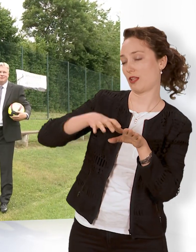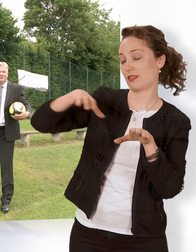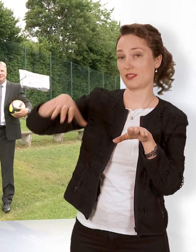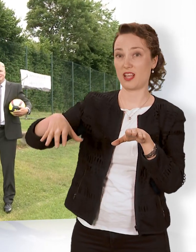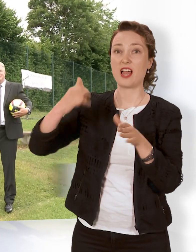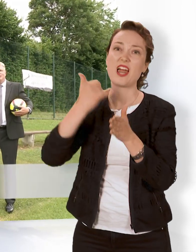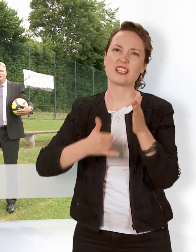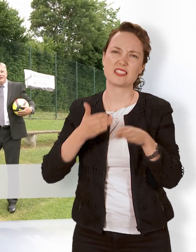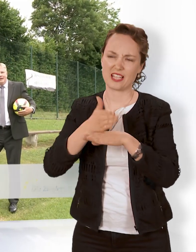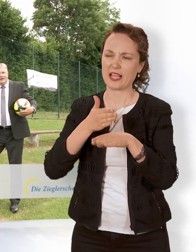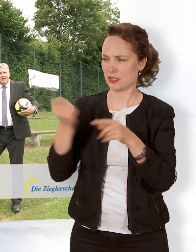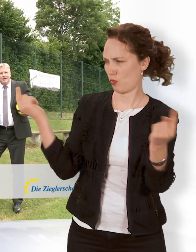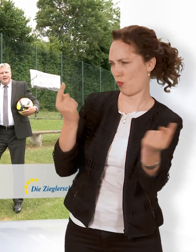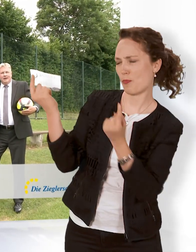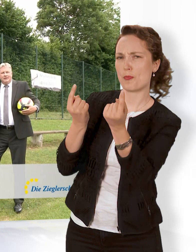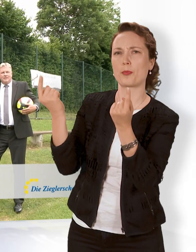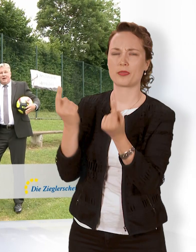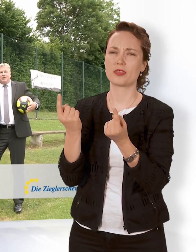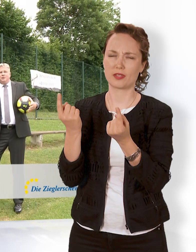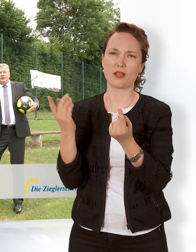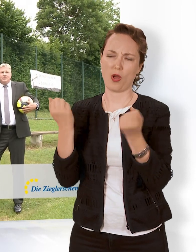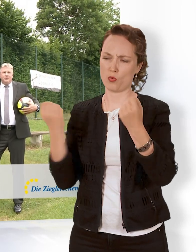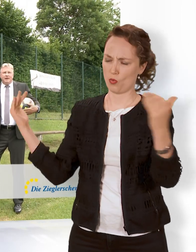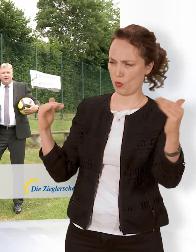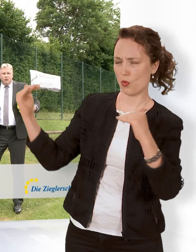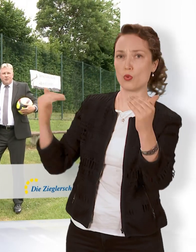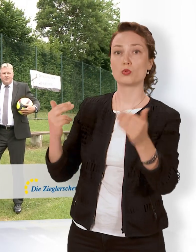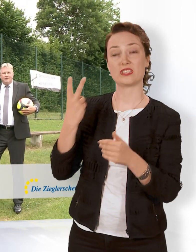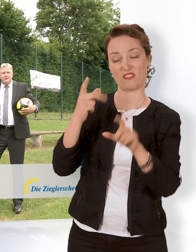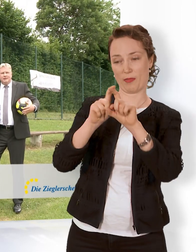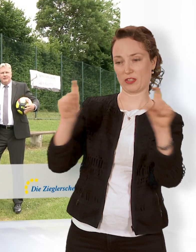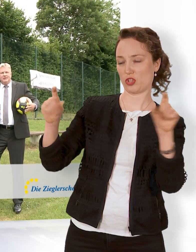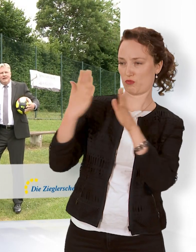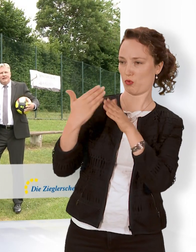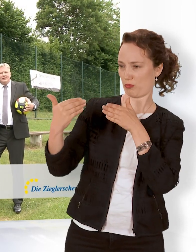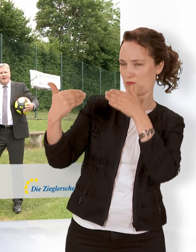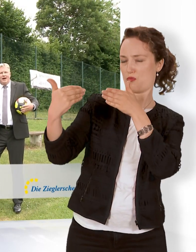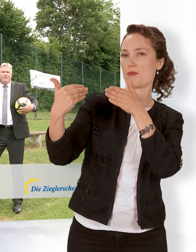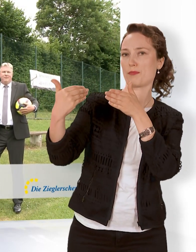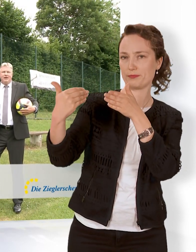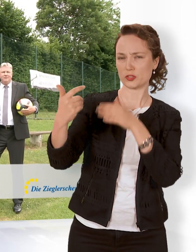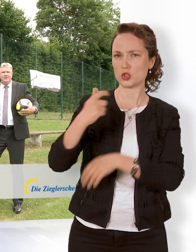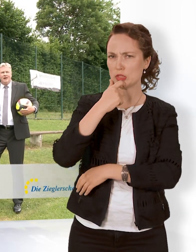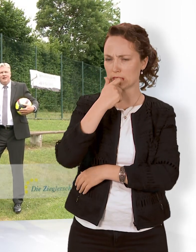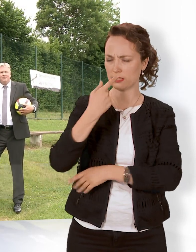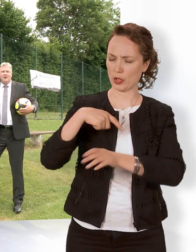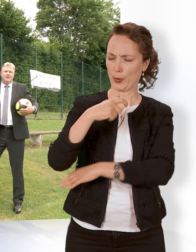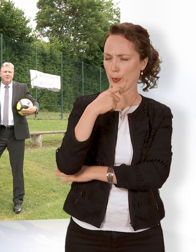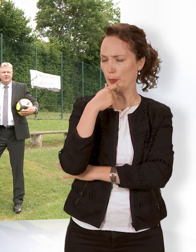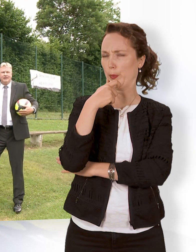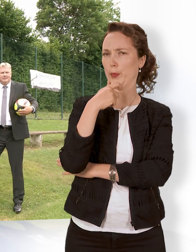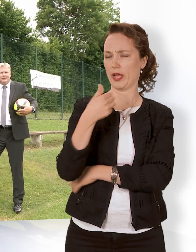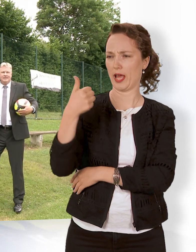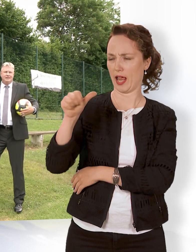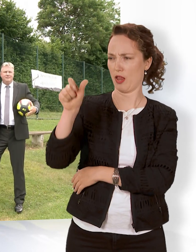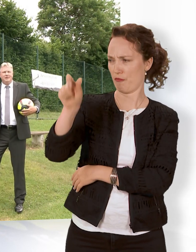letzte Minute hier mit ihrem Auto an. Die zwei Mannschaften stehen sich schon gegenüber. Der Schiedsrichter wird gleich anpfeifen. 11 Mann auf